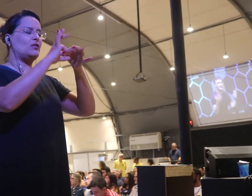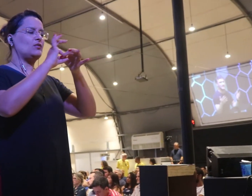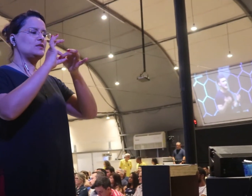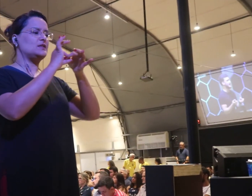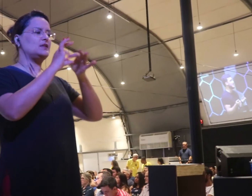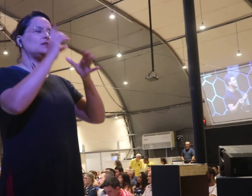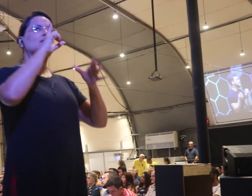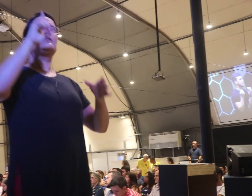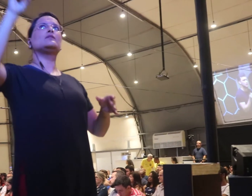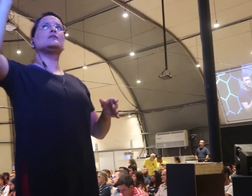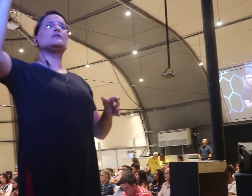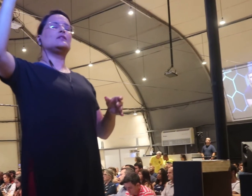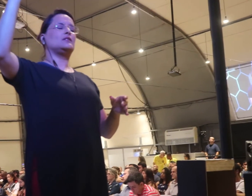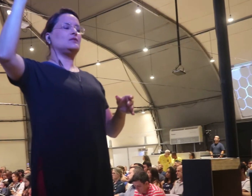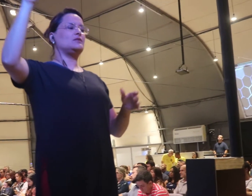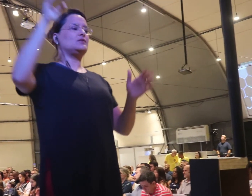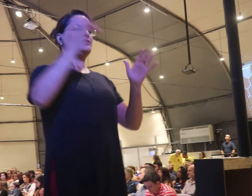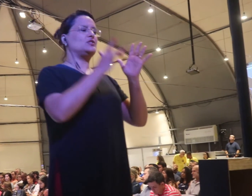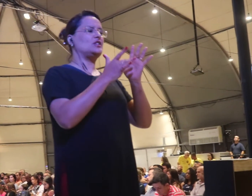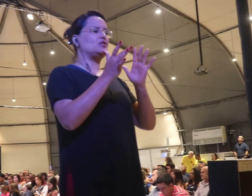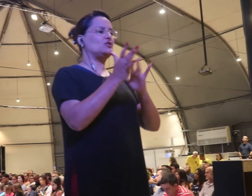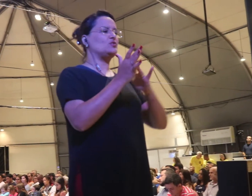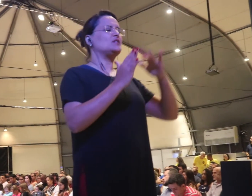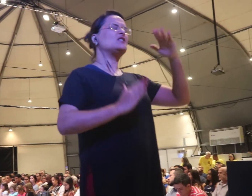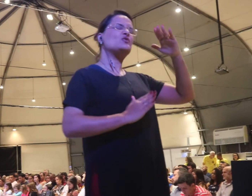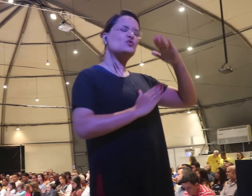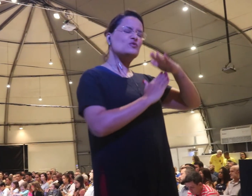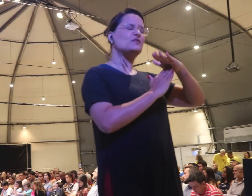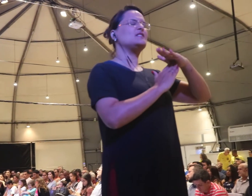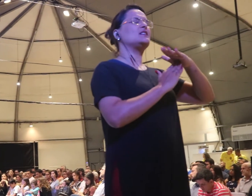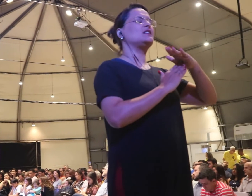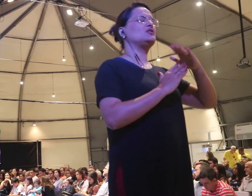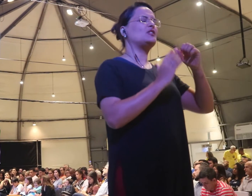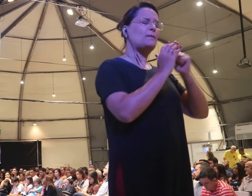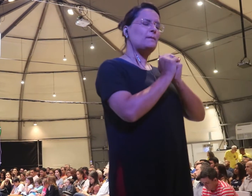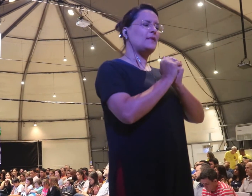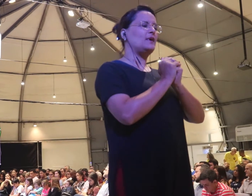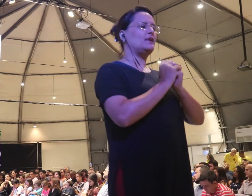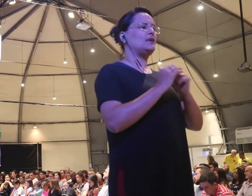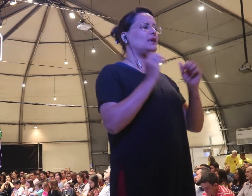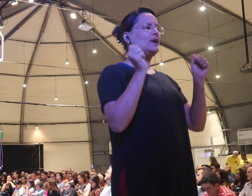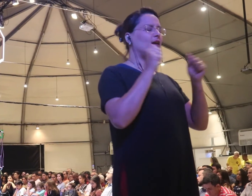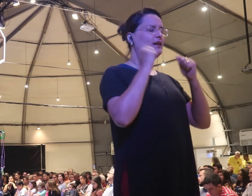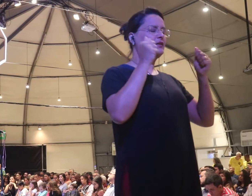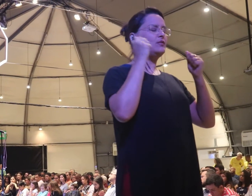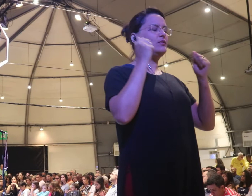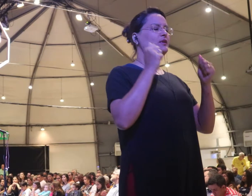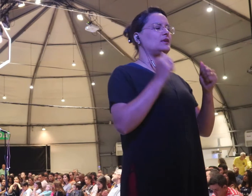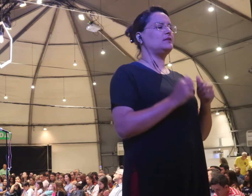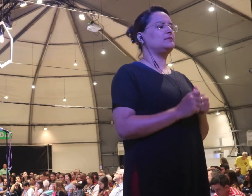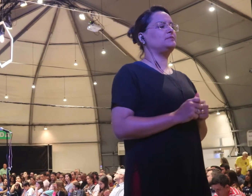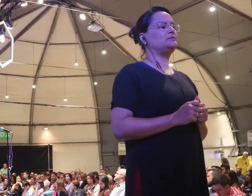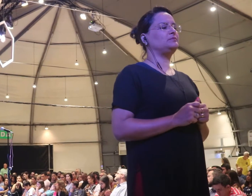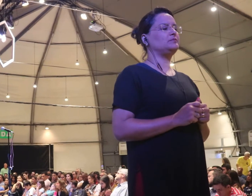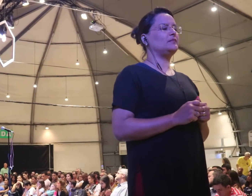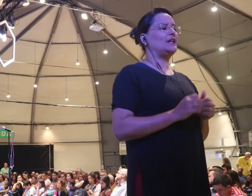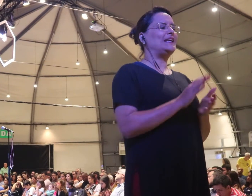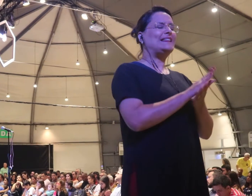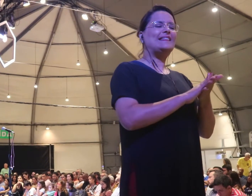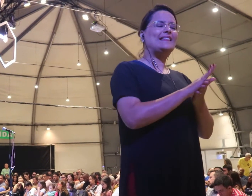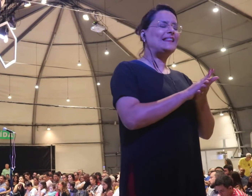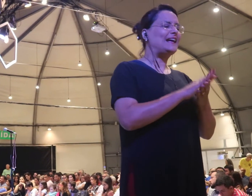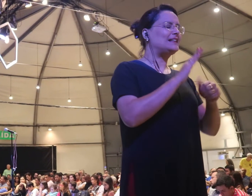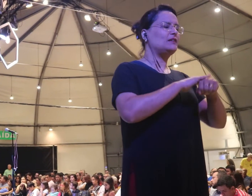salvação eterna. Jesus é suficiente. Jesus é suficiente, apenas Jesus, nada além de